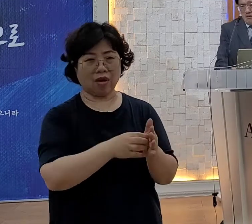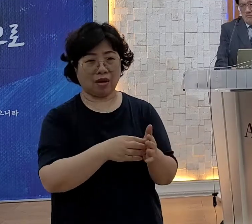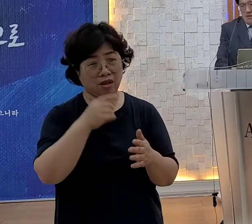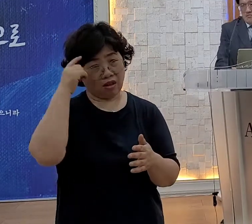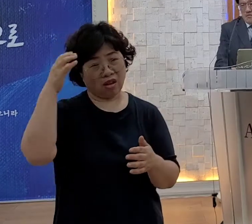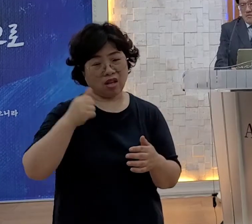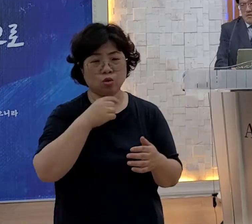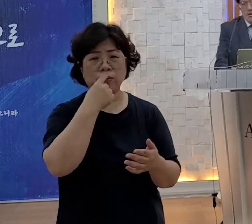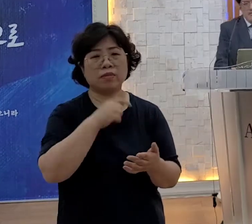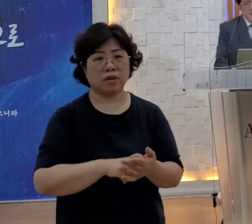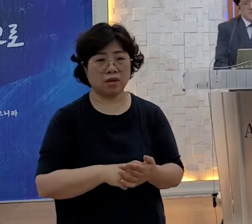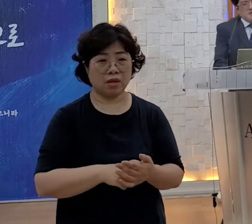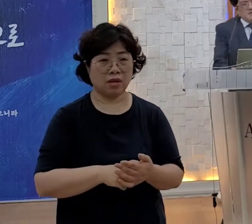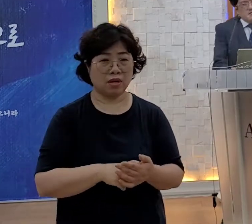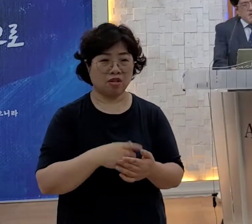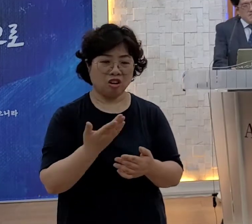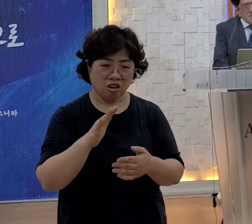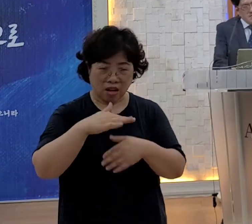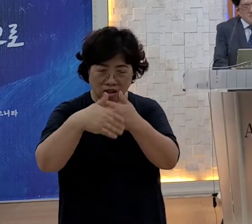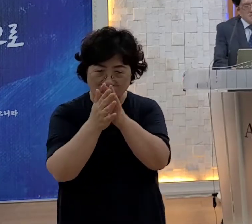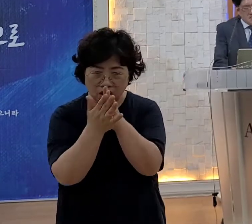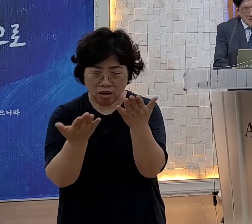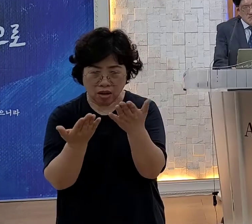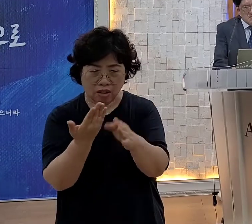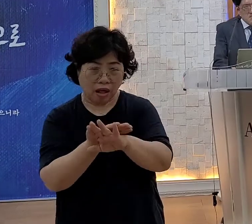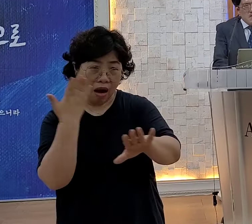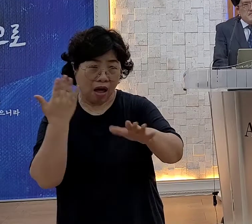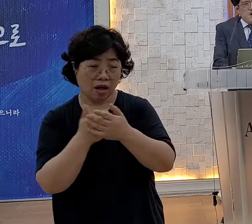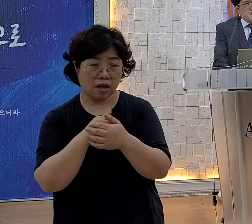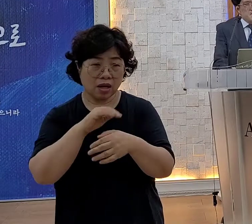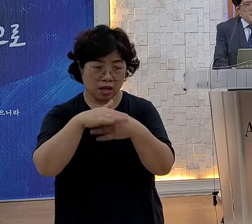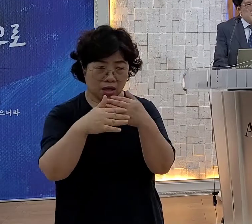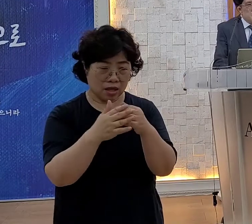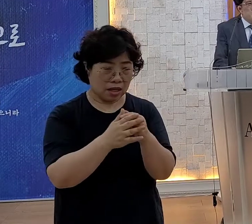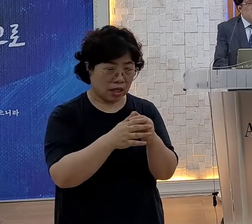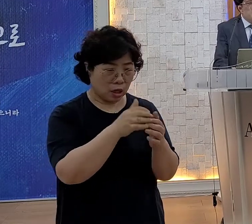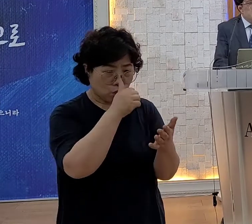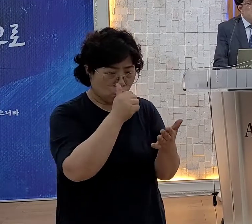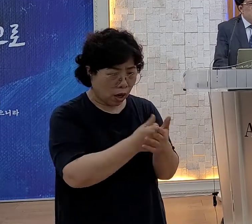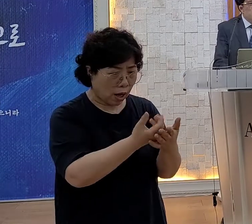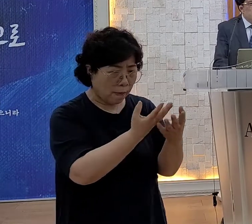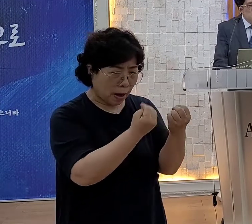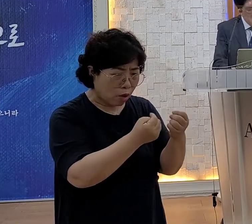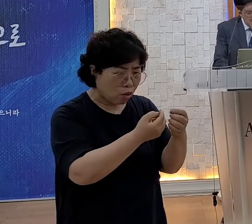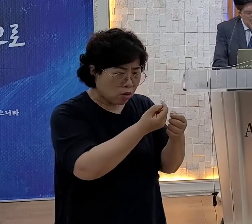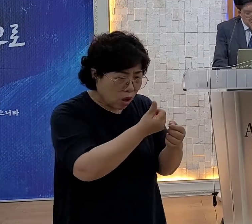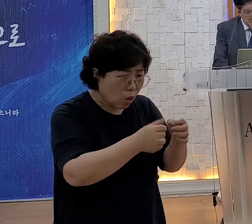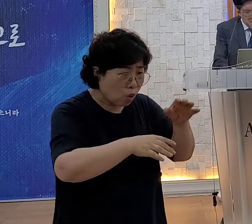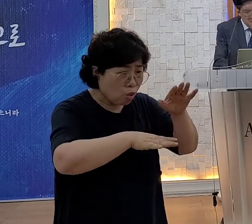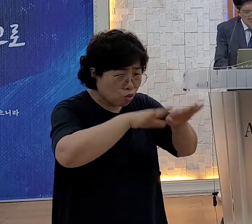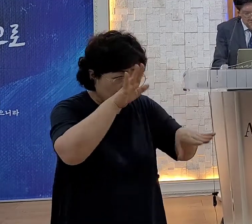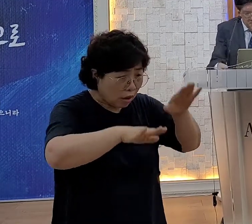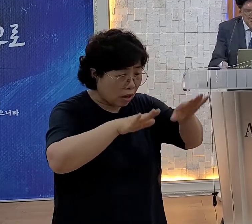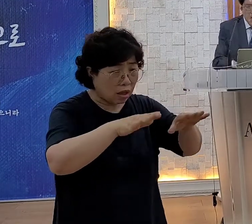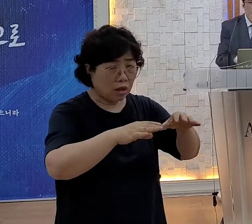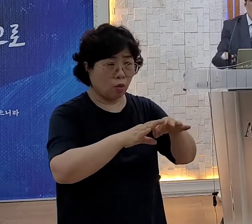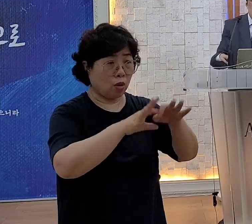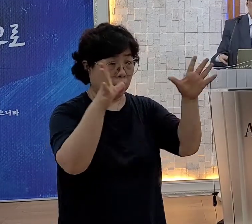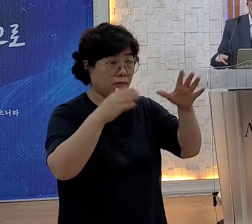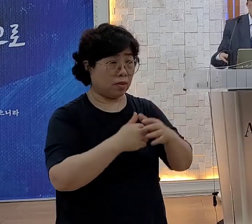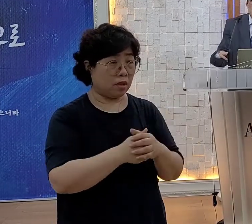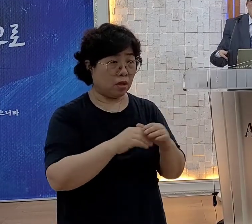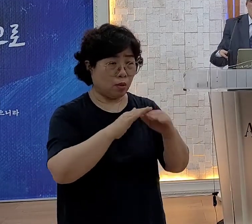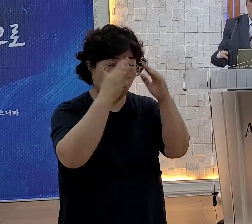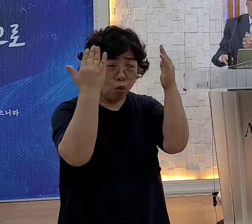성경은 뭐라고 말합니까? 내가 죄를 얼마나 많이 짓고 적게 짓고 남이 얼마나 죄를 많이 짓고 적게 짓고 이 문제가 아니고 우리는